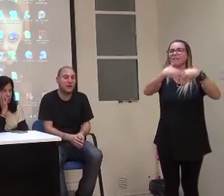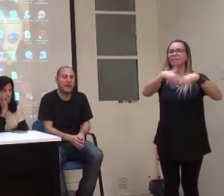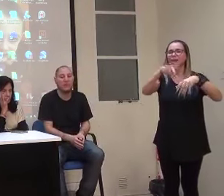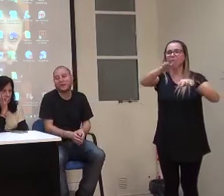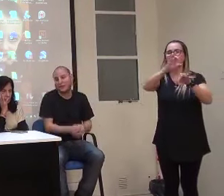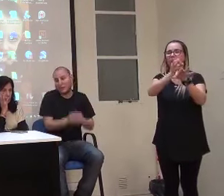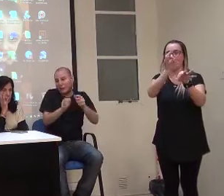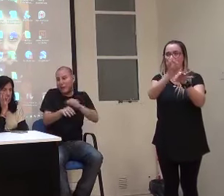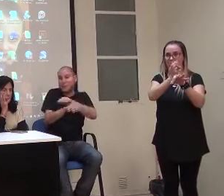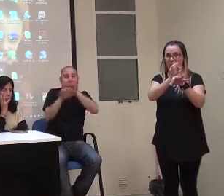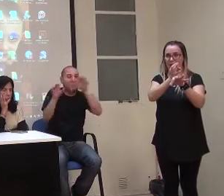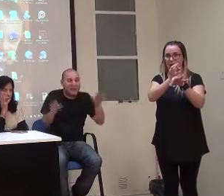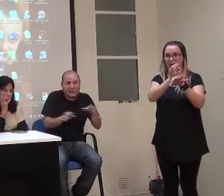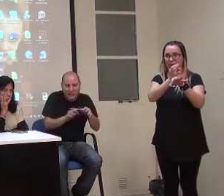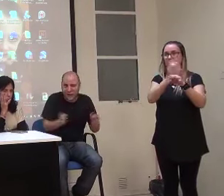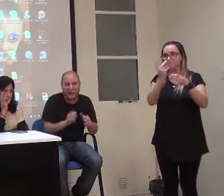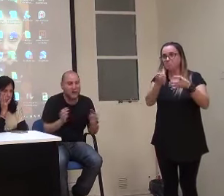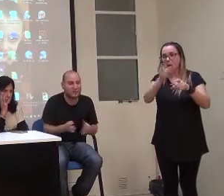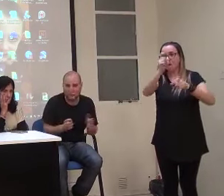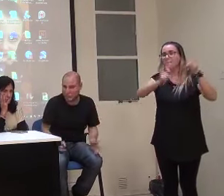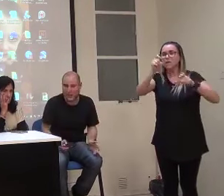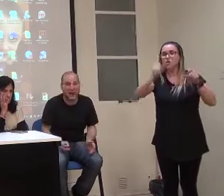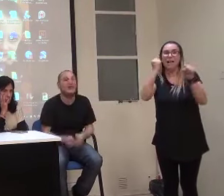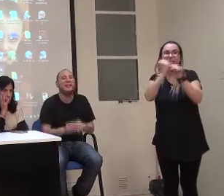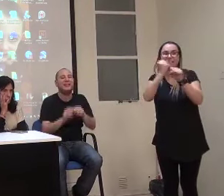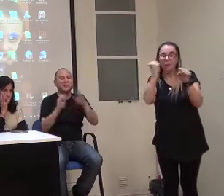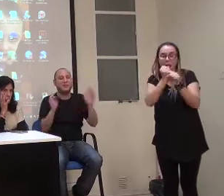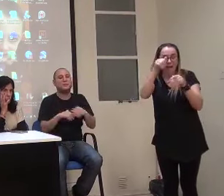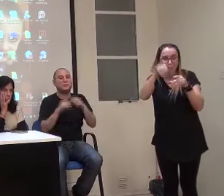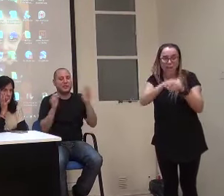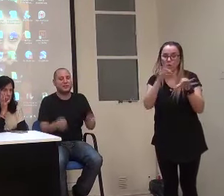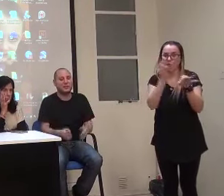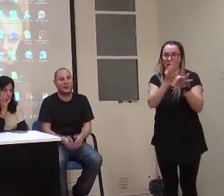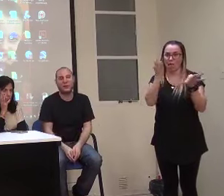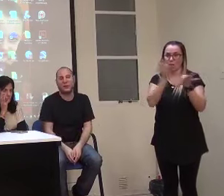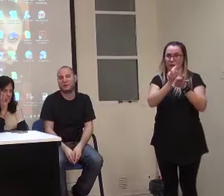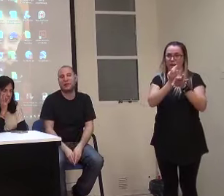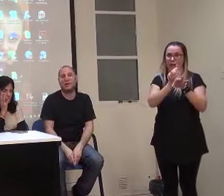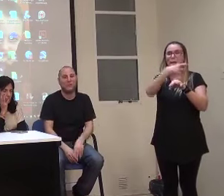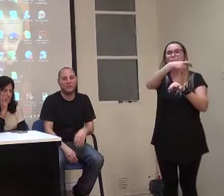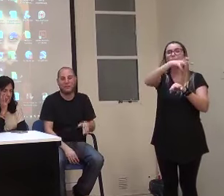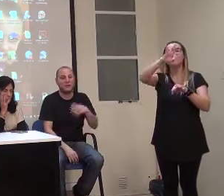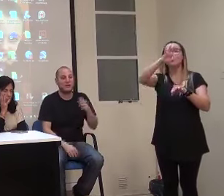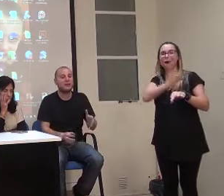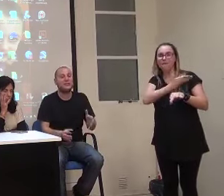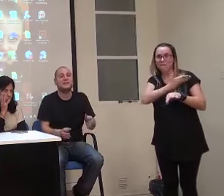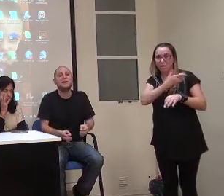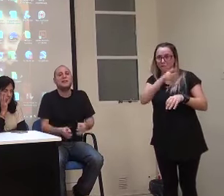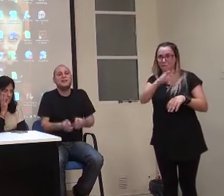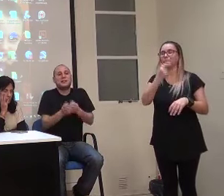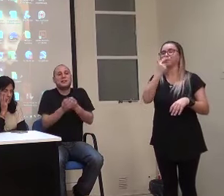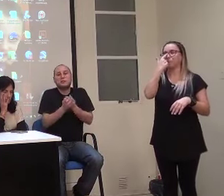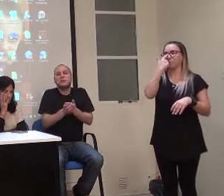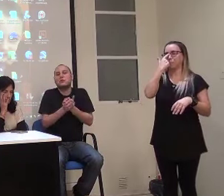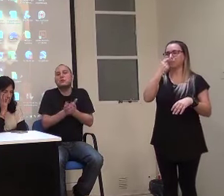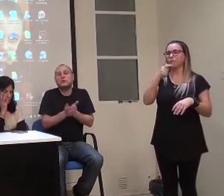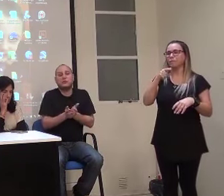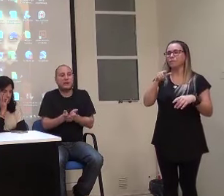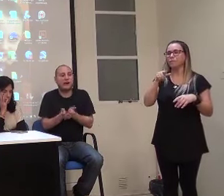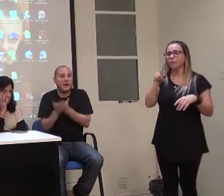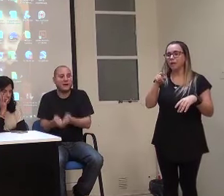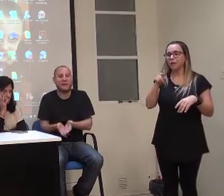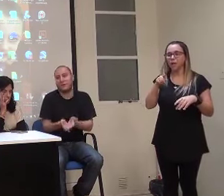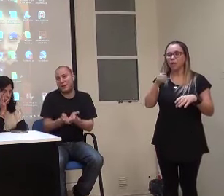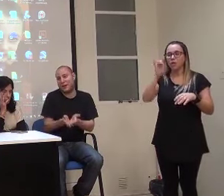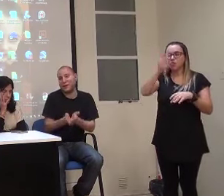de la escuela aparte dentro de la misma planta orgánico funcional de la escuela que son las cosas que no sólo